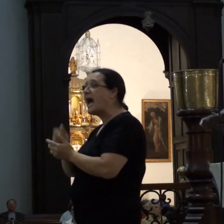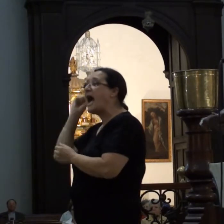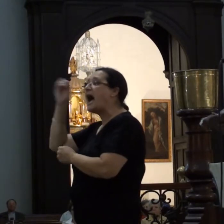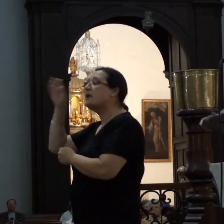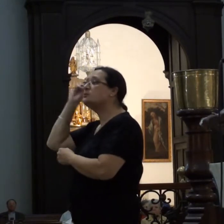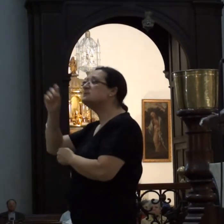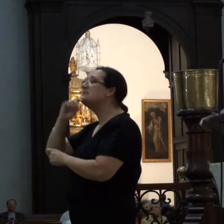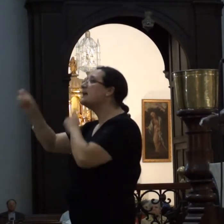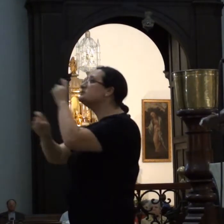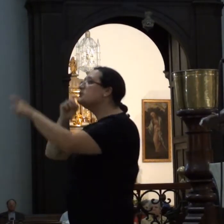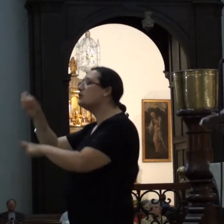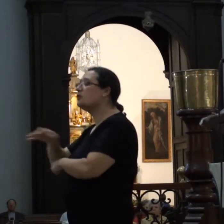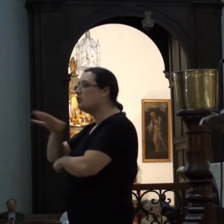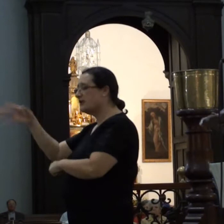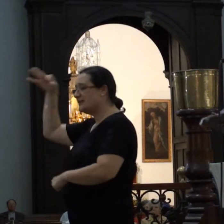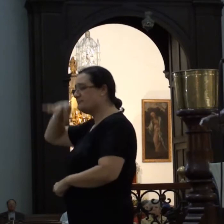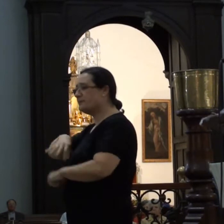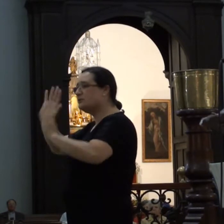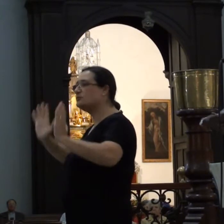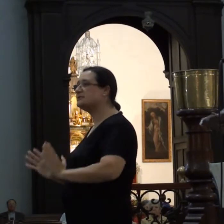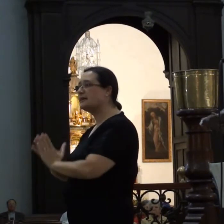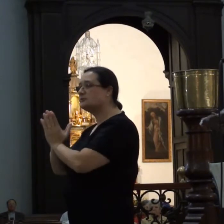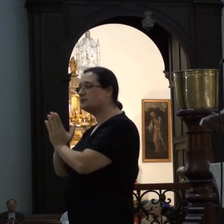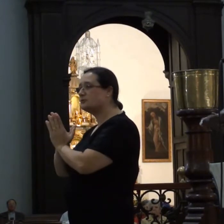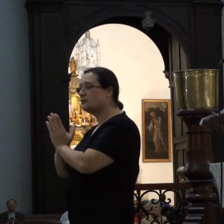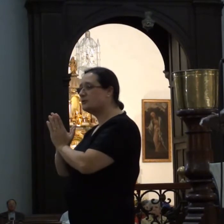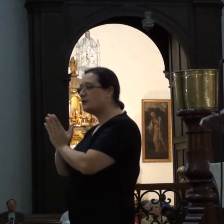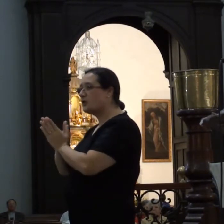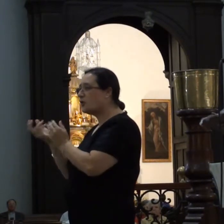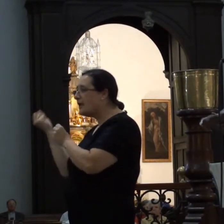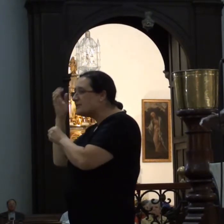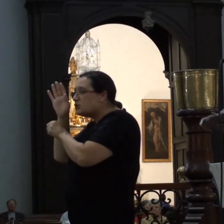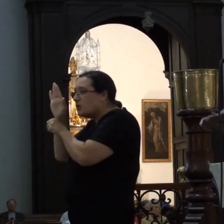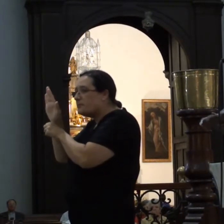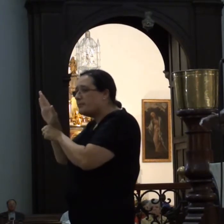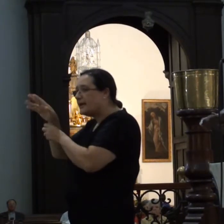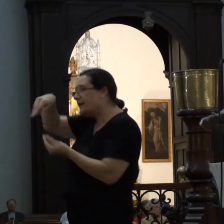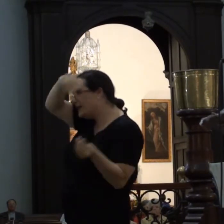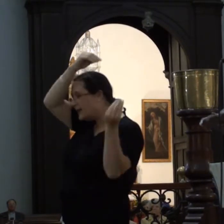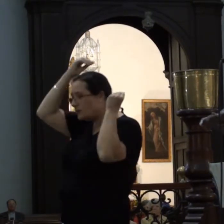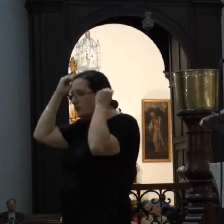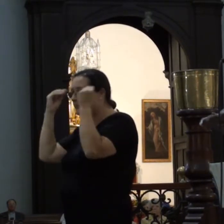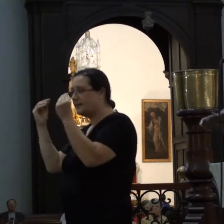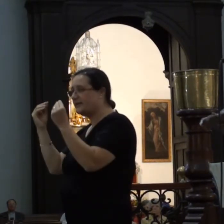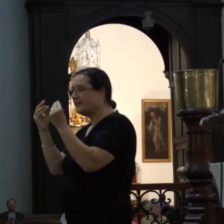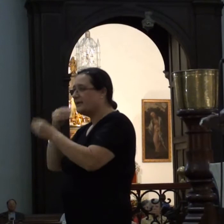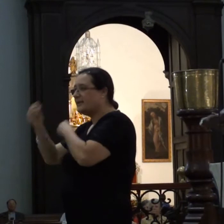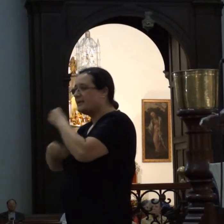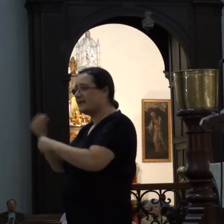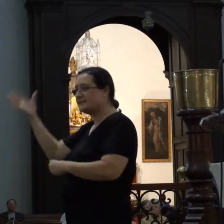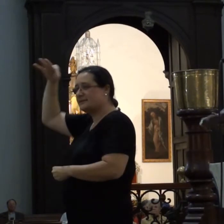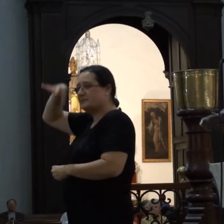donde el espíritu santo la cubre con su sombra y se realiza la Encarnación del verbo de Dios